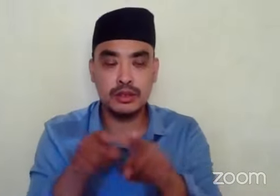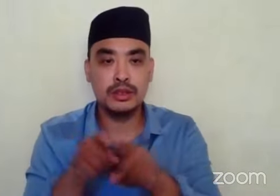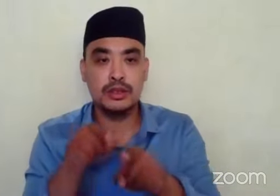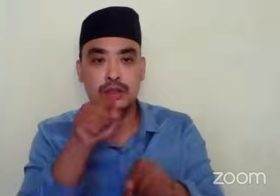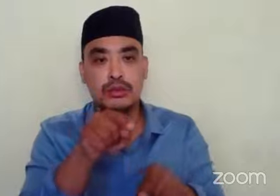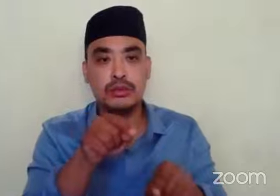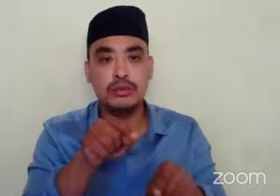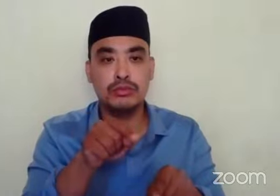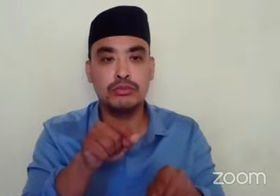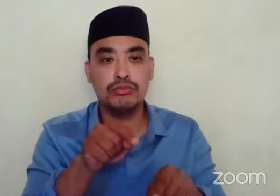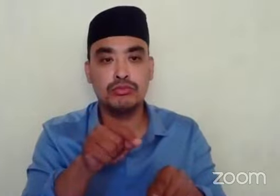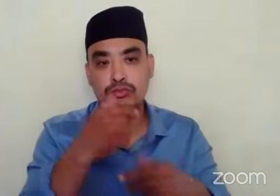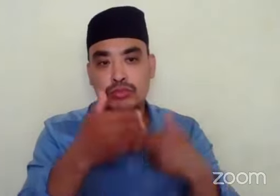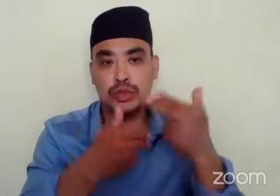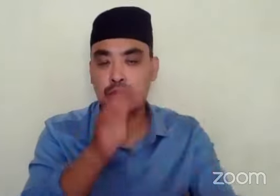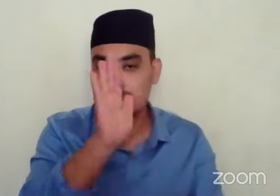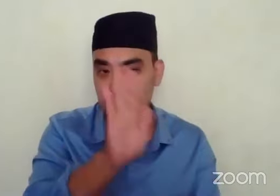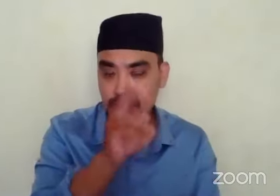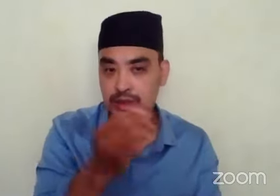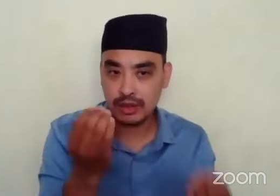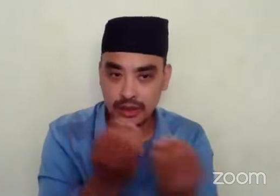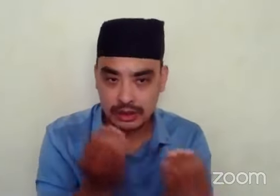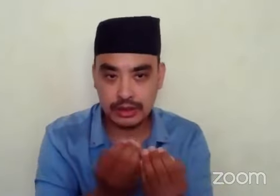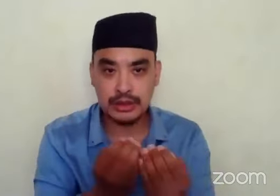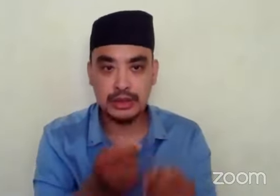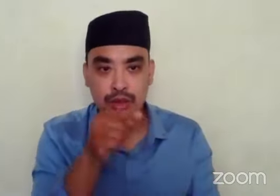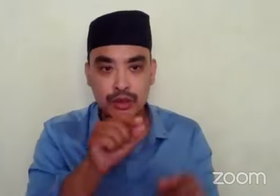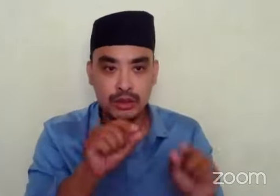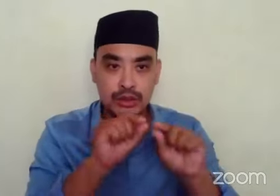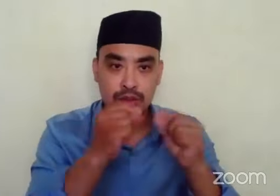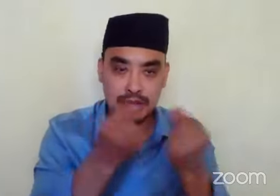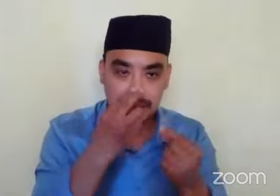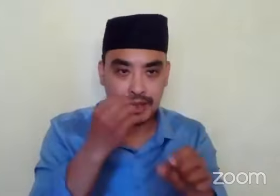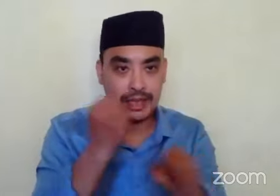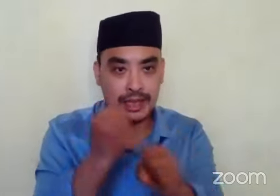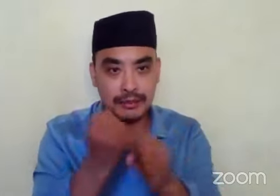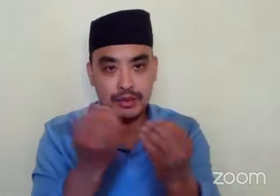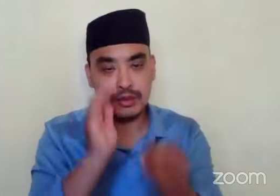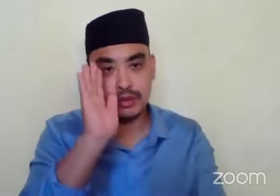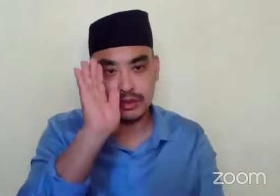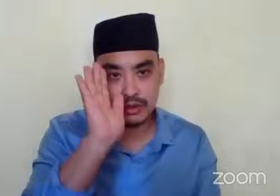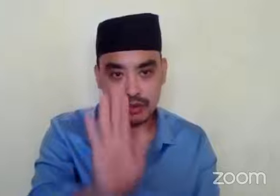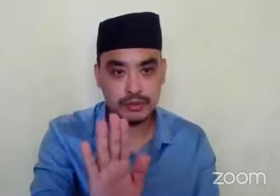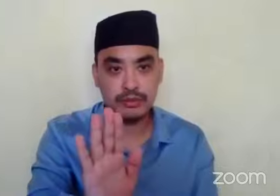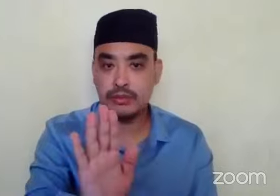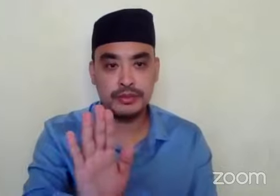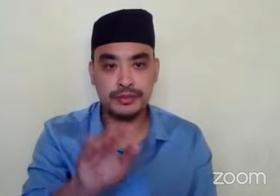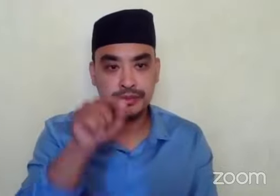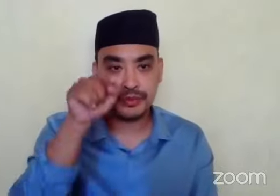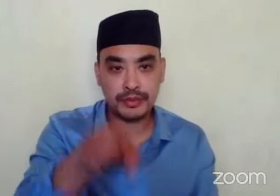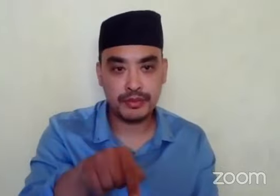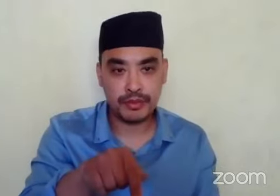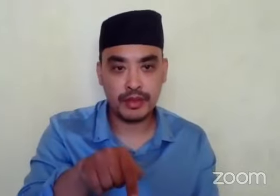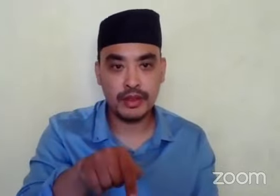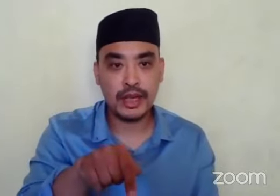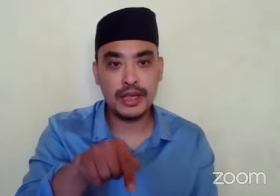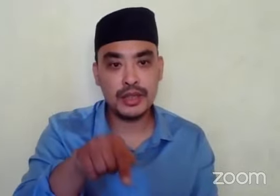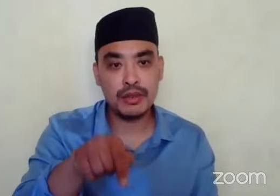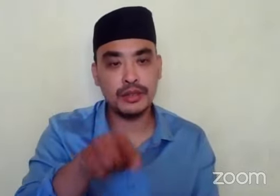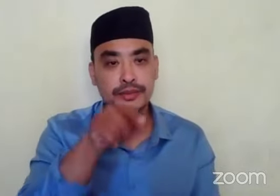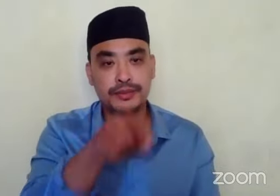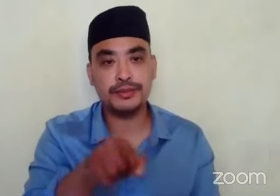अवस्था चाहिँ छैन क्या। अनि त्यस्तै गरेर हामीले यो क्षेत्रमा काम गर्ने सङ्घ संस्थाहरू पनि जति पनि छौँ नि, महिलासँग काम गर्ने सङ्घ